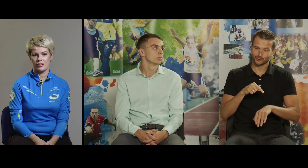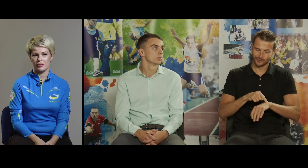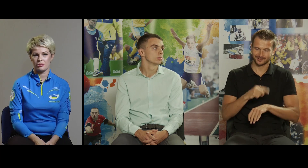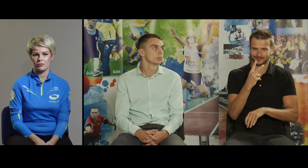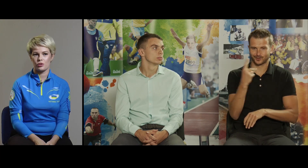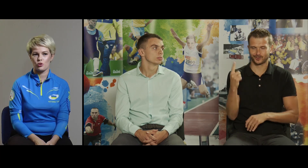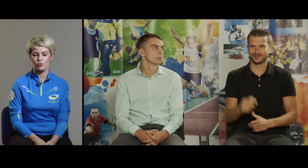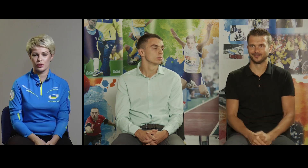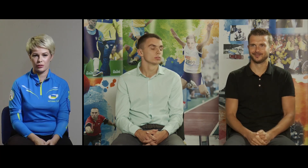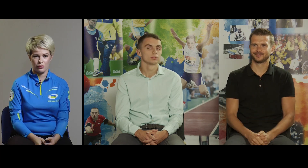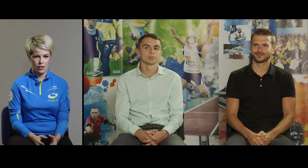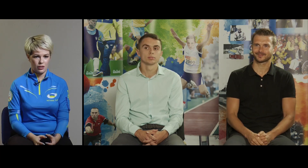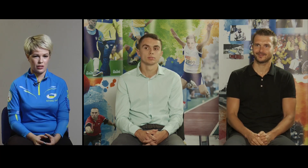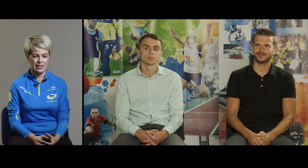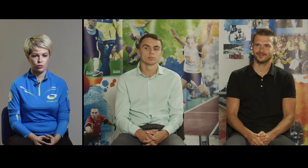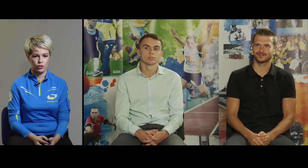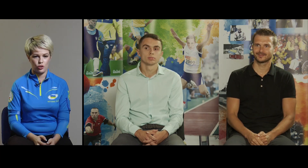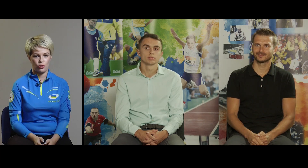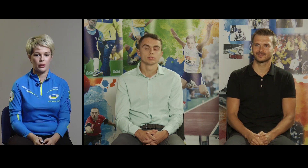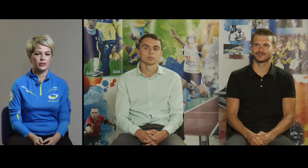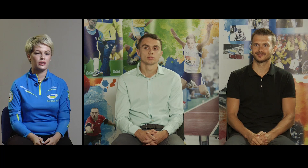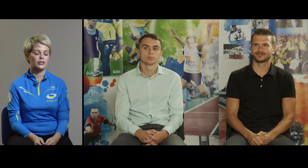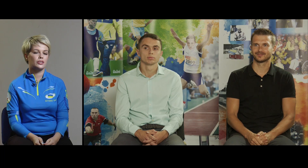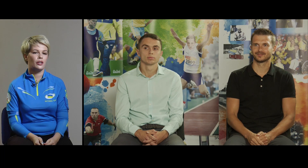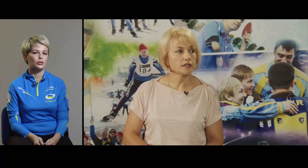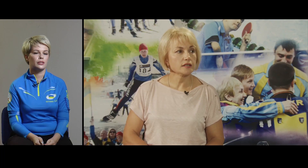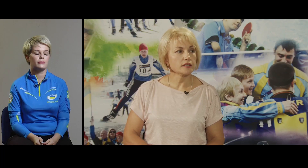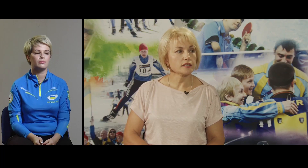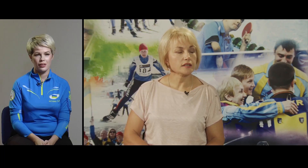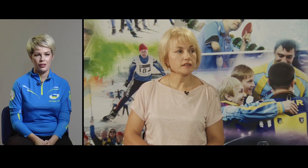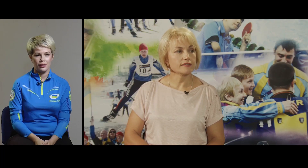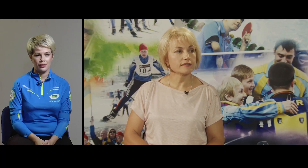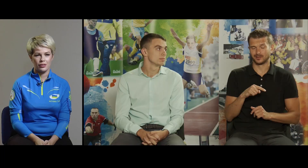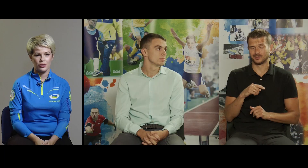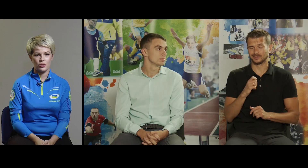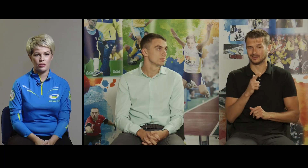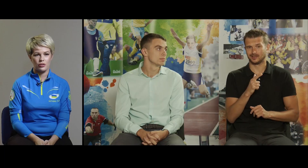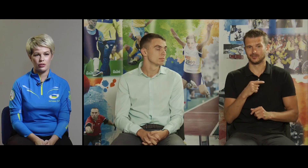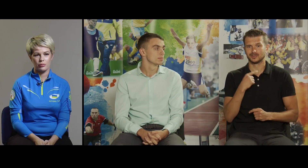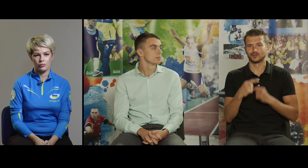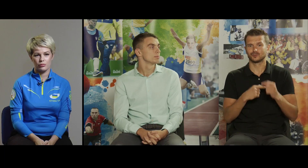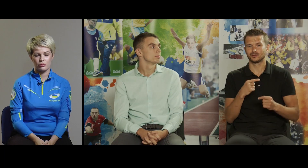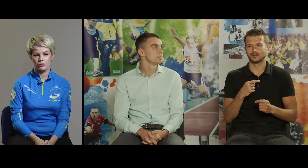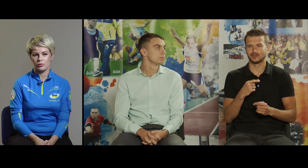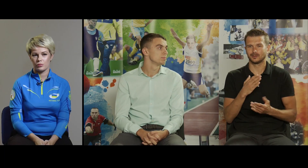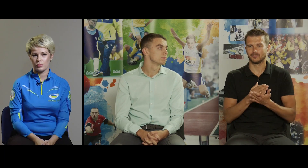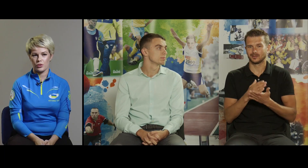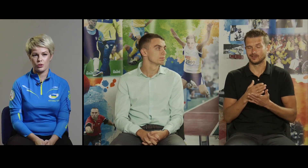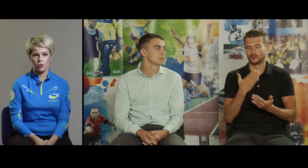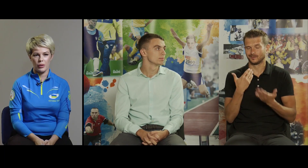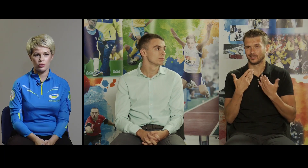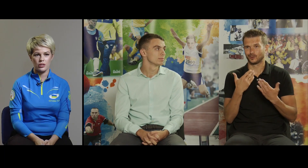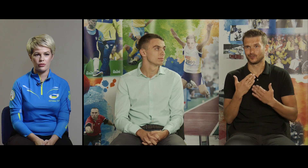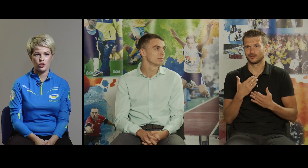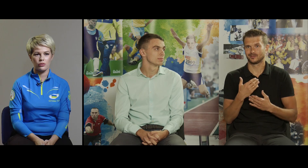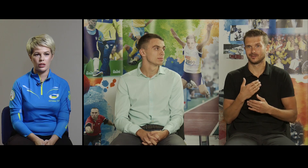і відчули силу нашої команди, виграли 2-1. З